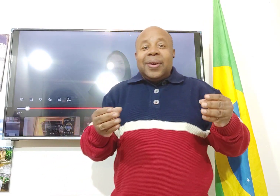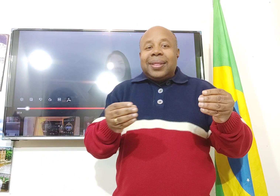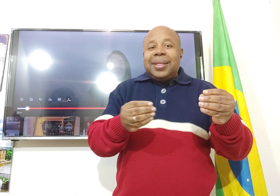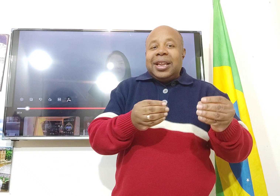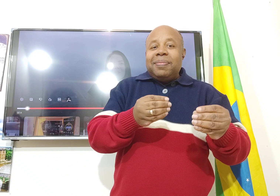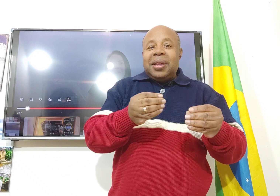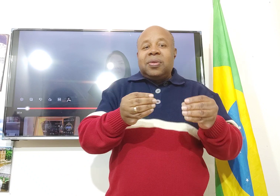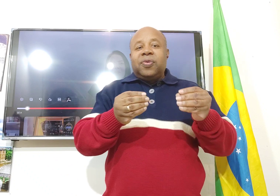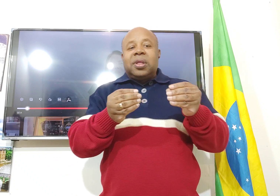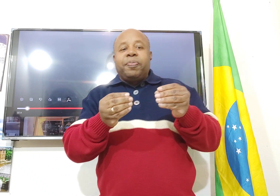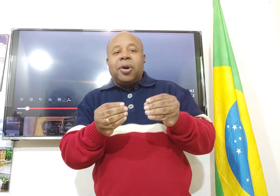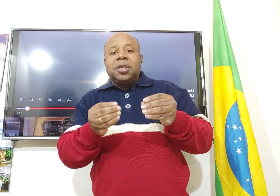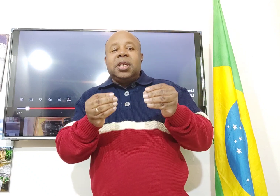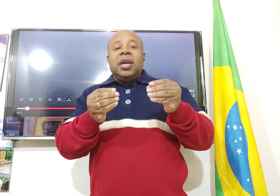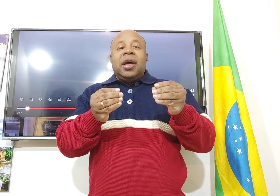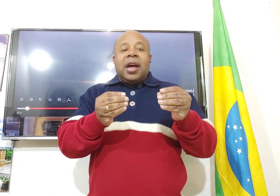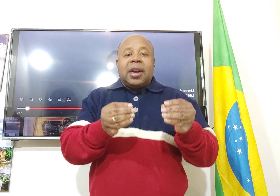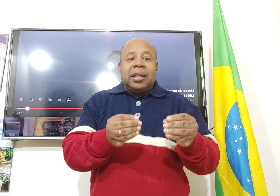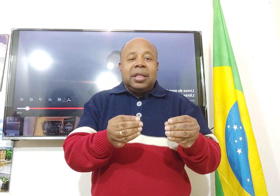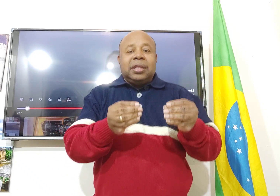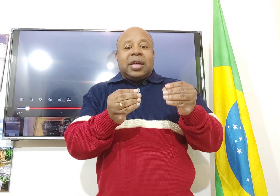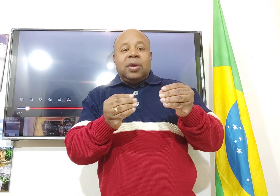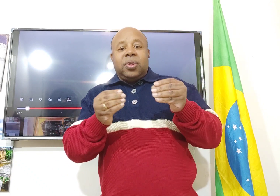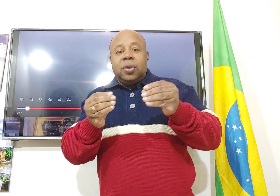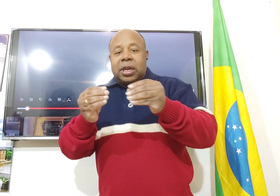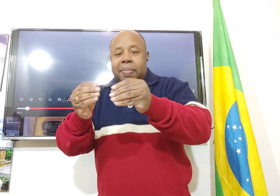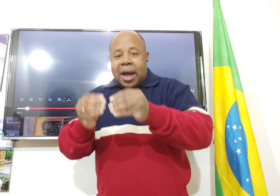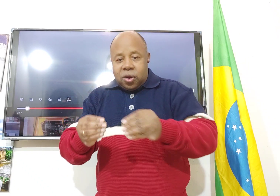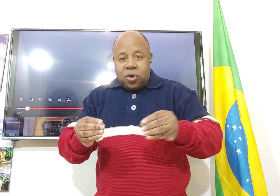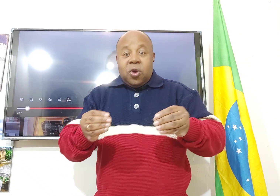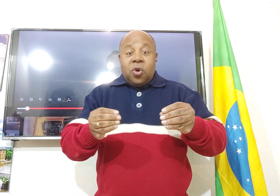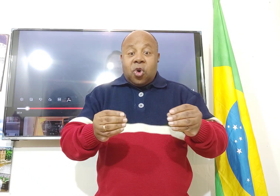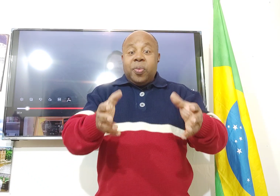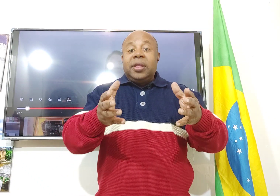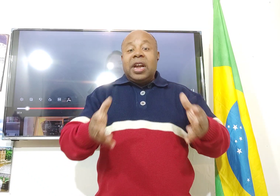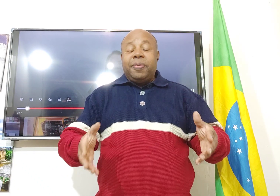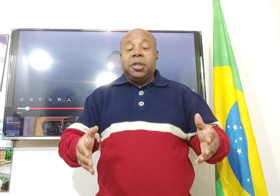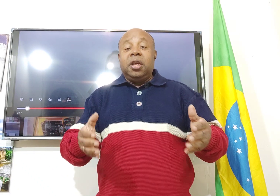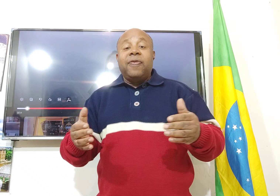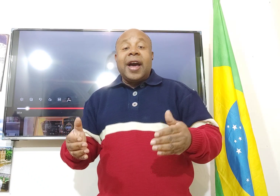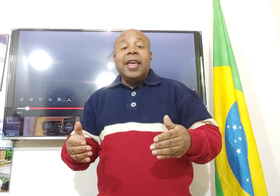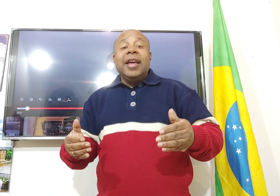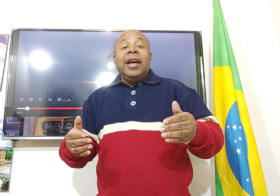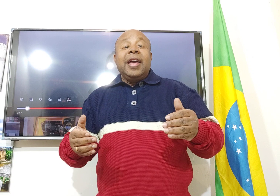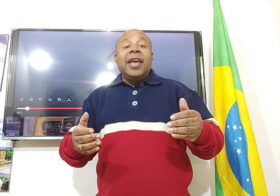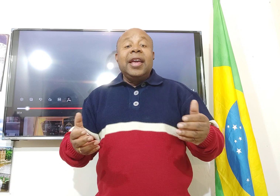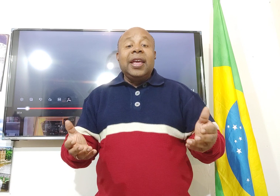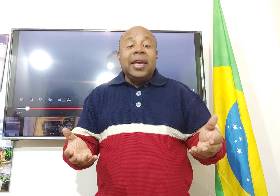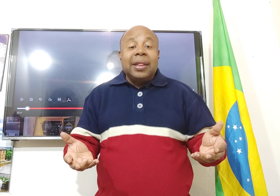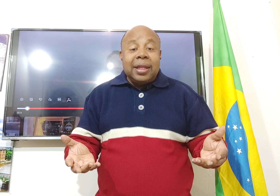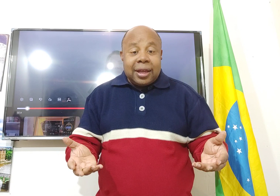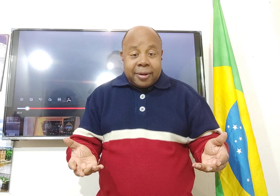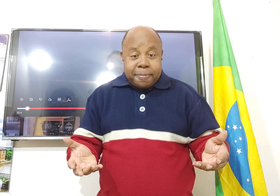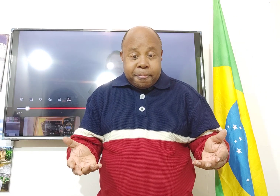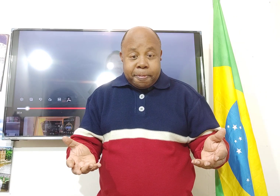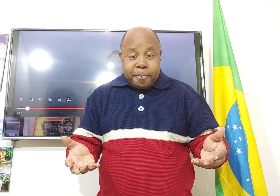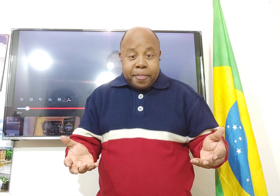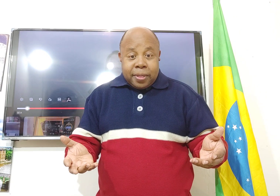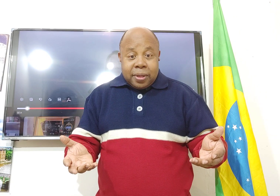esses elementos você pode acrescentar no seu trabalho como intérprete e vai enriquecer.